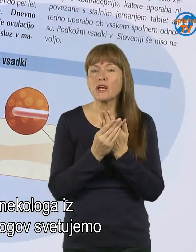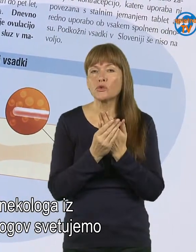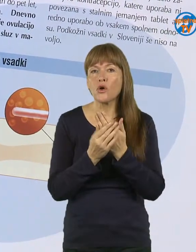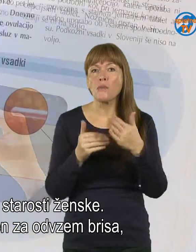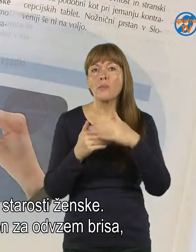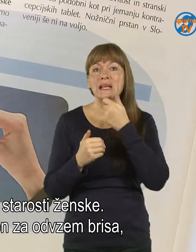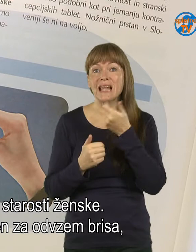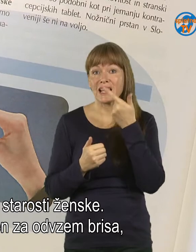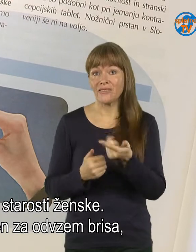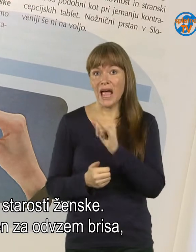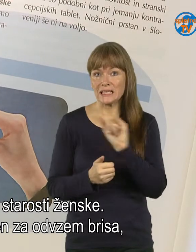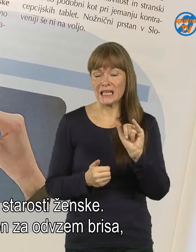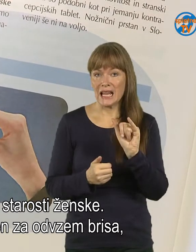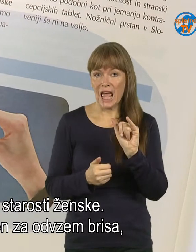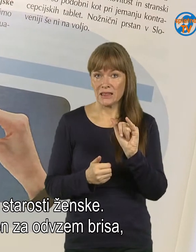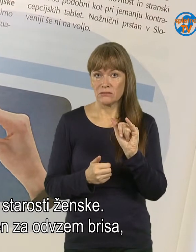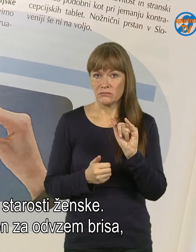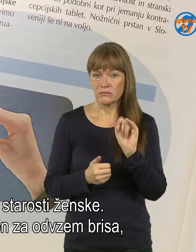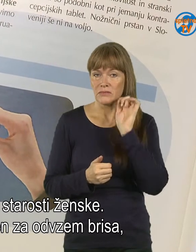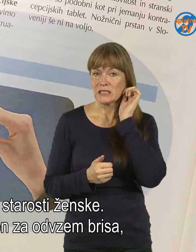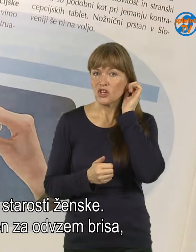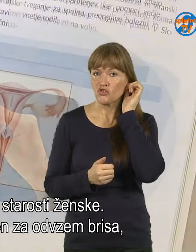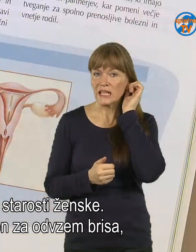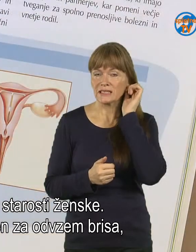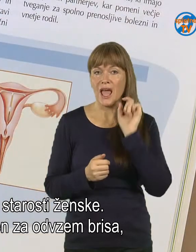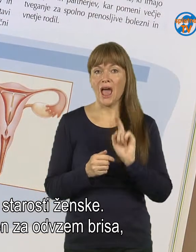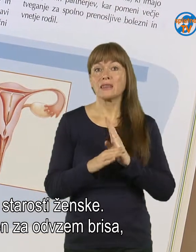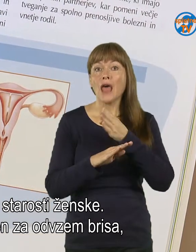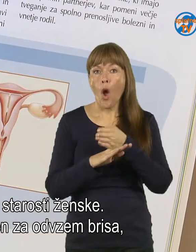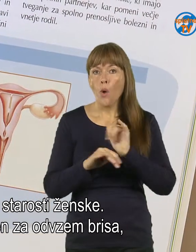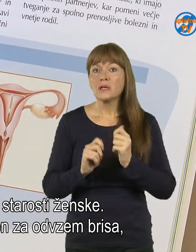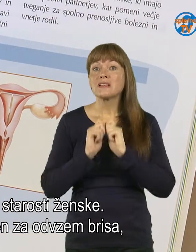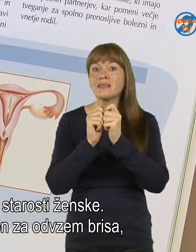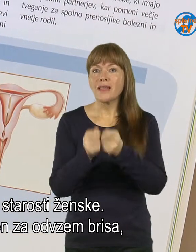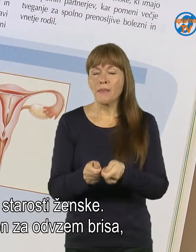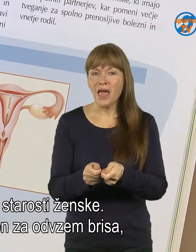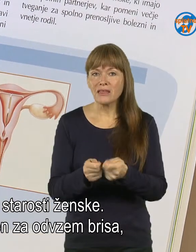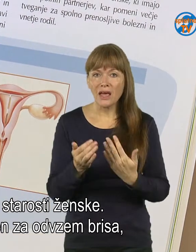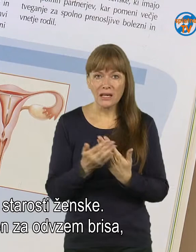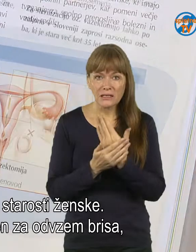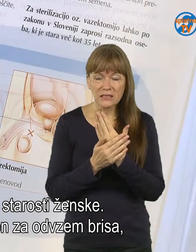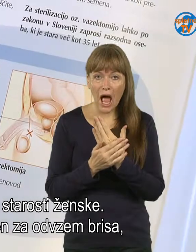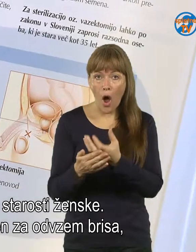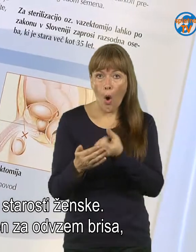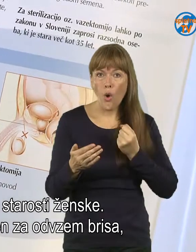pri 20 letih starosti ženske. Ta obisk je namenjen za odvzem